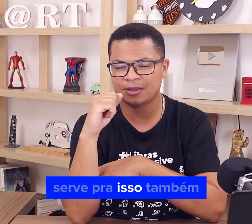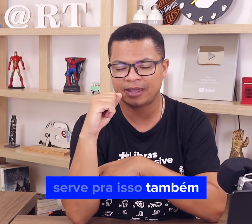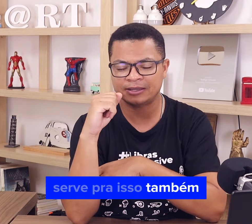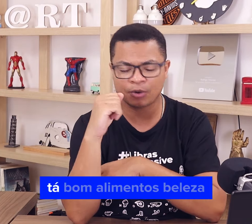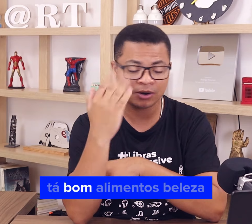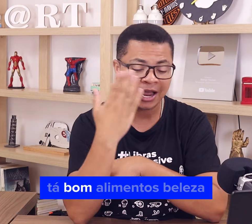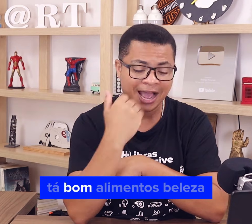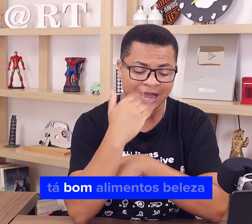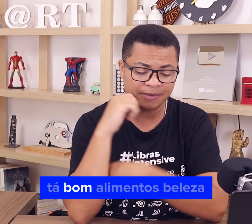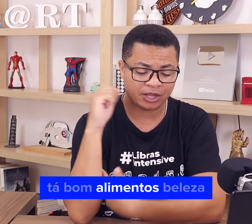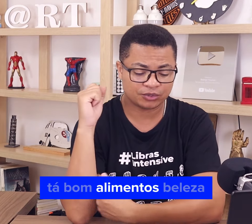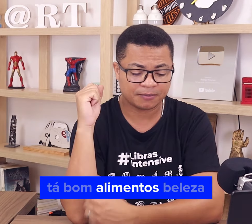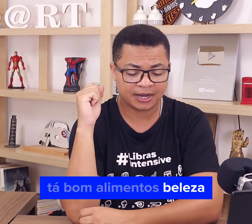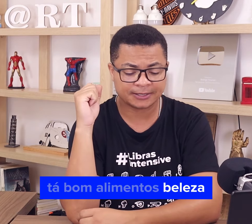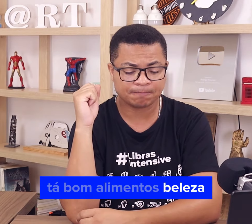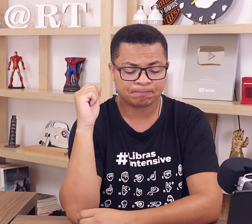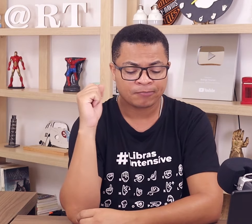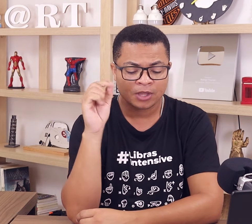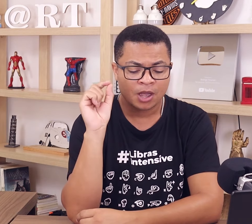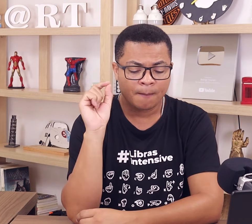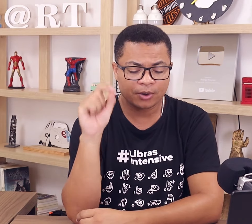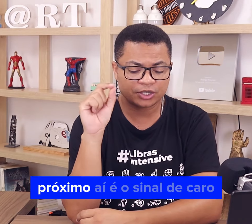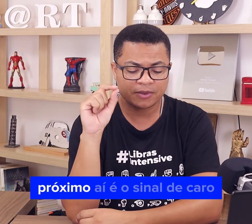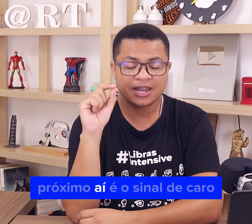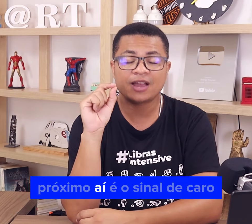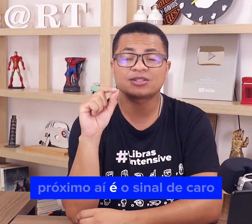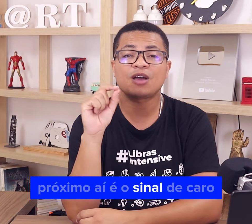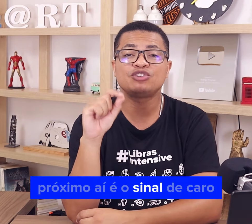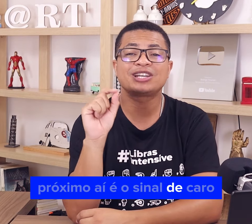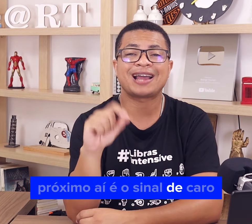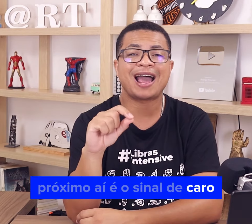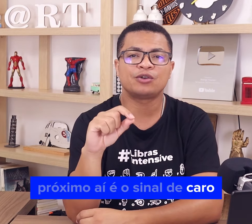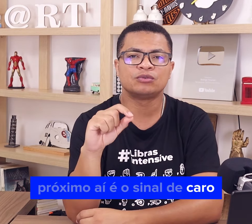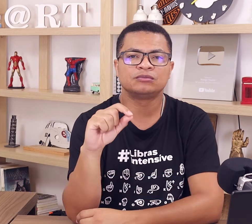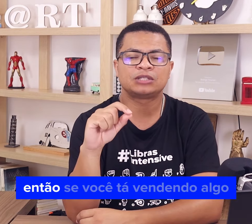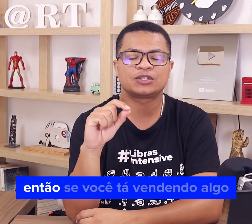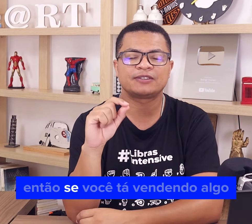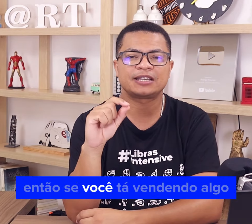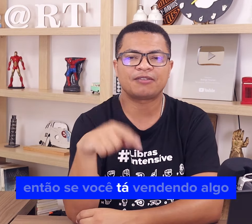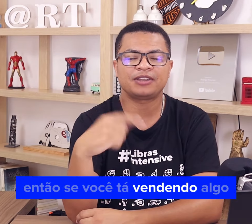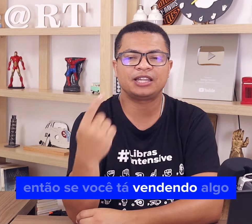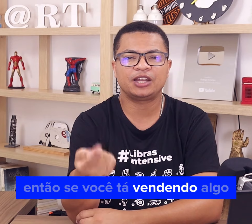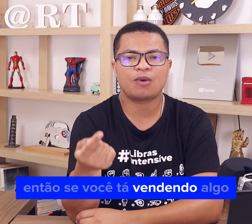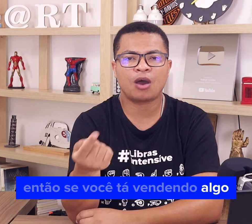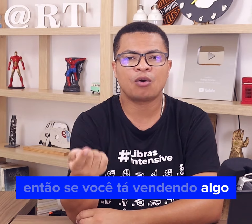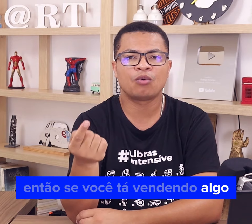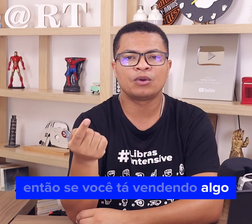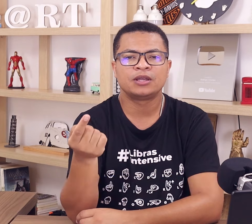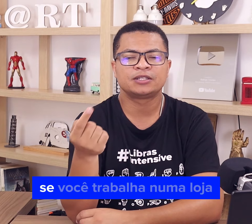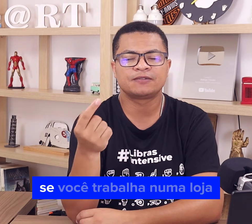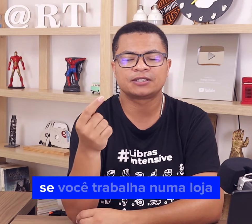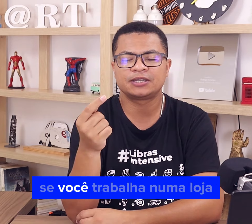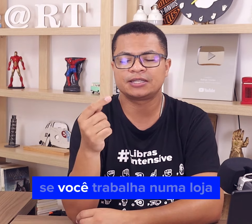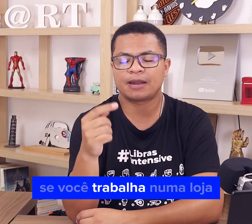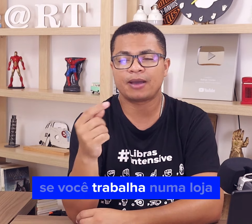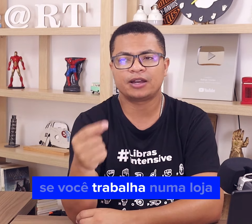também, tá bom? Alimentos, beleza? Próximo aí é o sinal de caro. Então, se você tá vendendo algo, se você trabalha